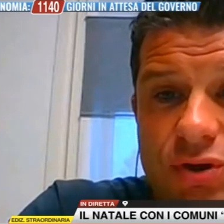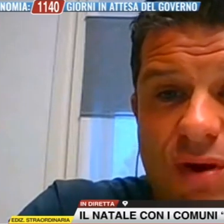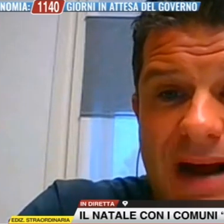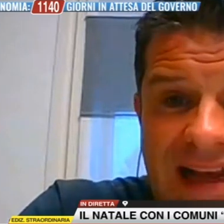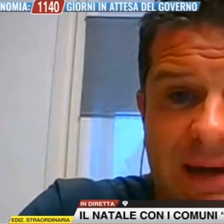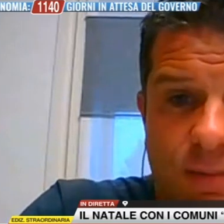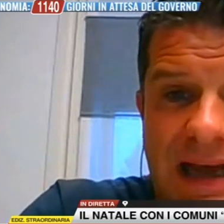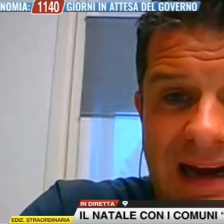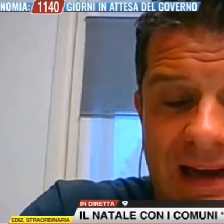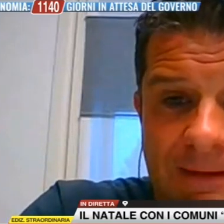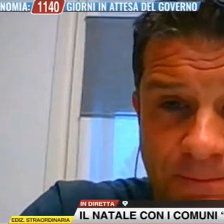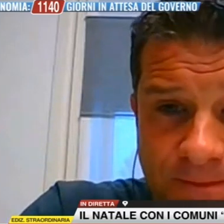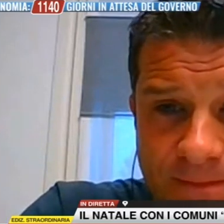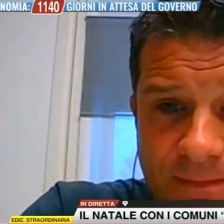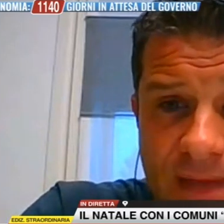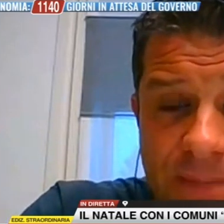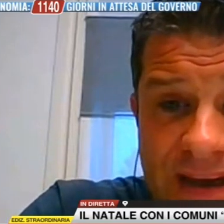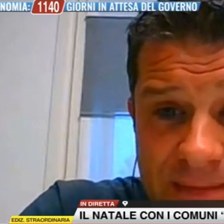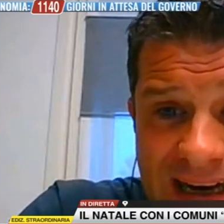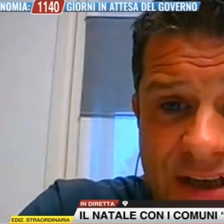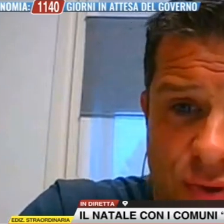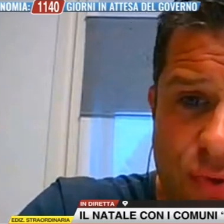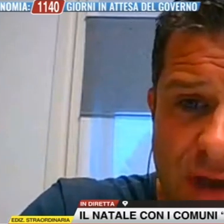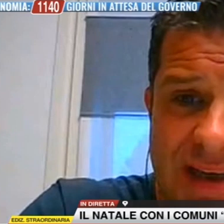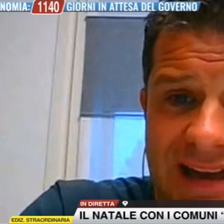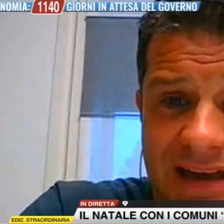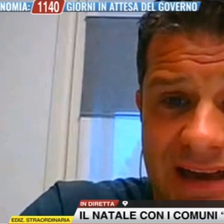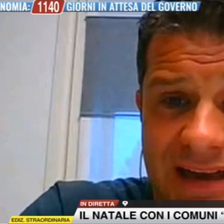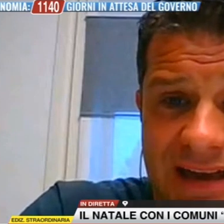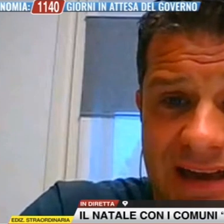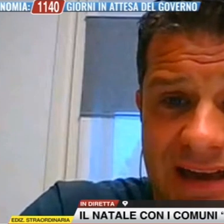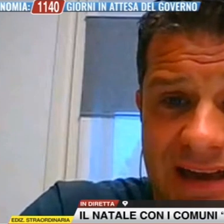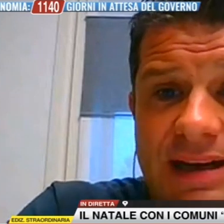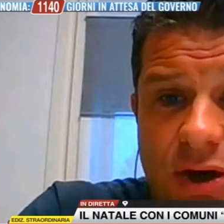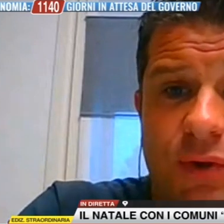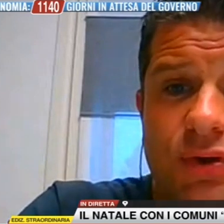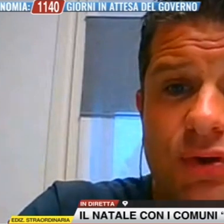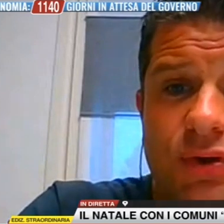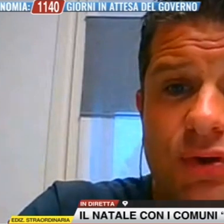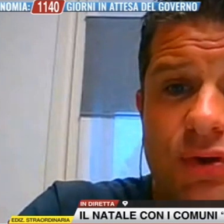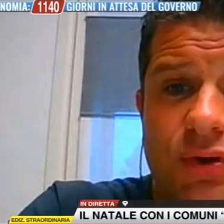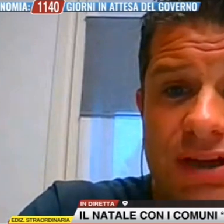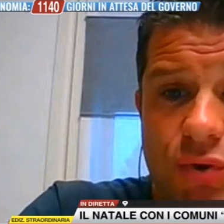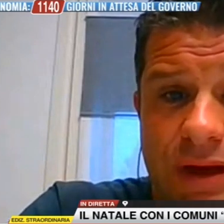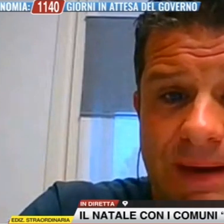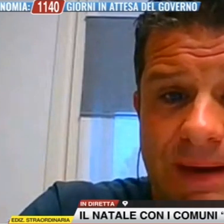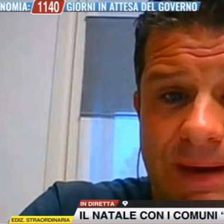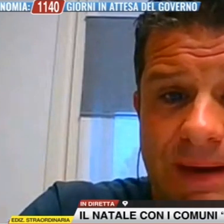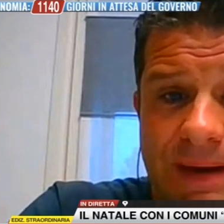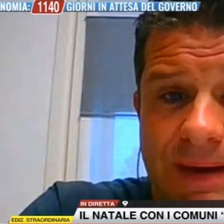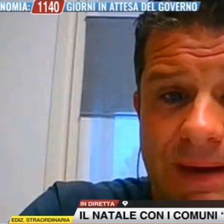persone sono ammalate in ospedale perché magari si sono contagiate, lì si trovano da